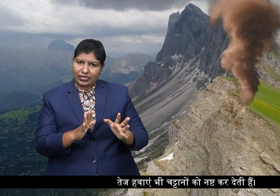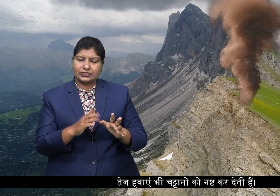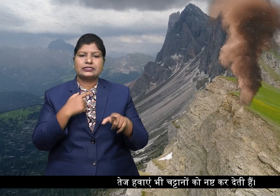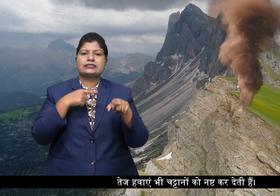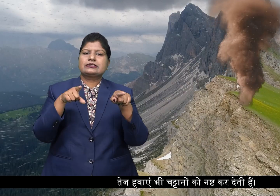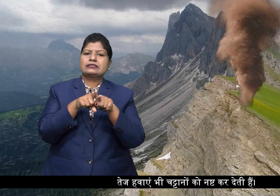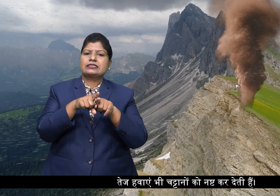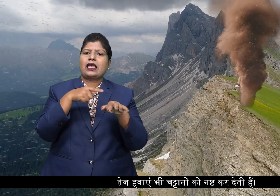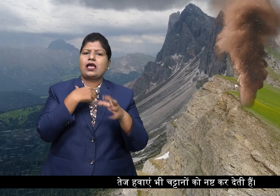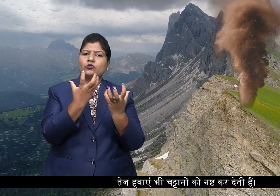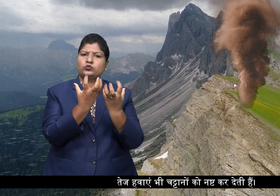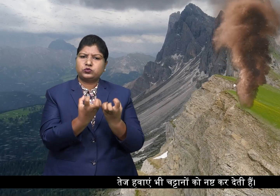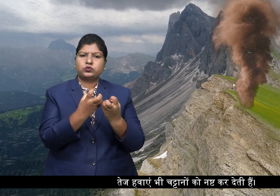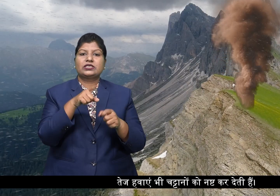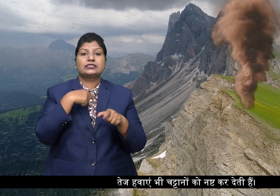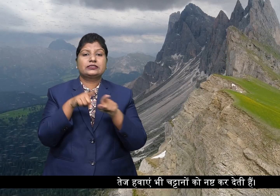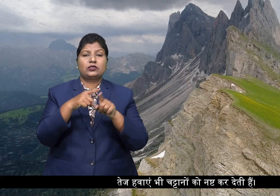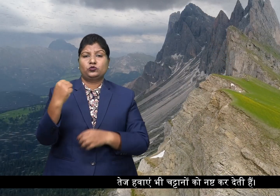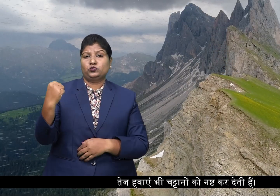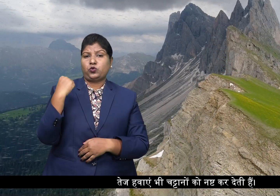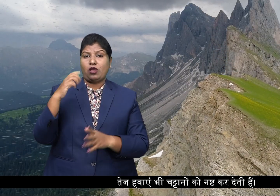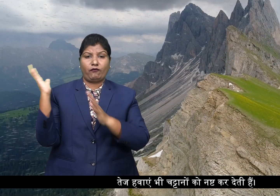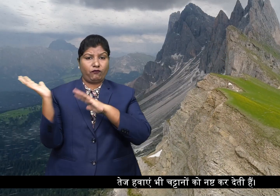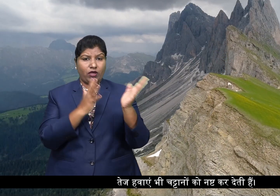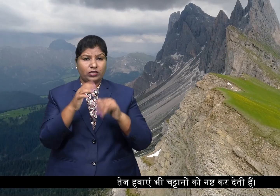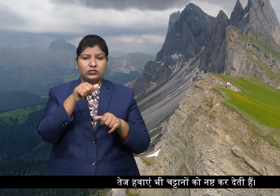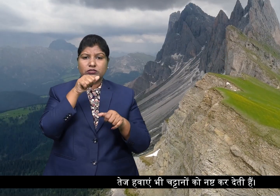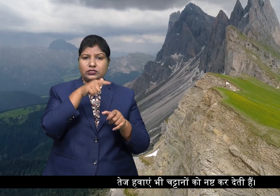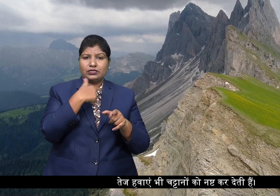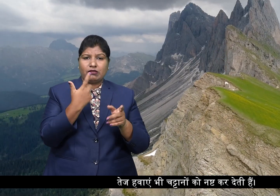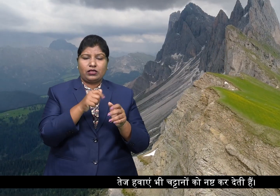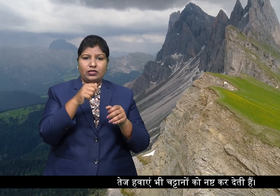तेज हवाएं भी चट्टानों को नष्ट कर देती है।